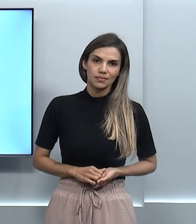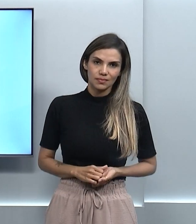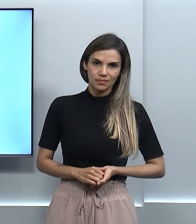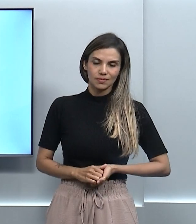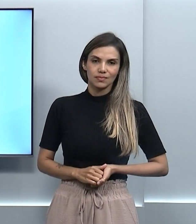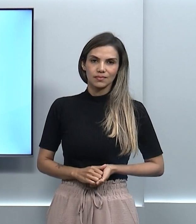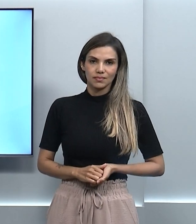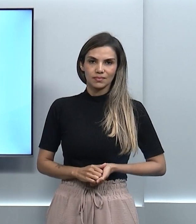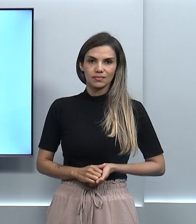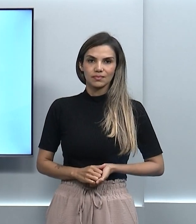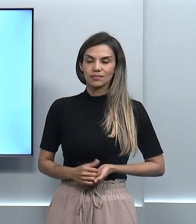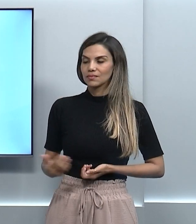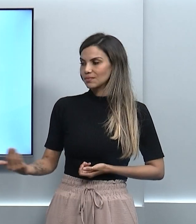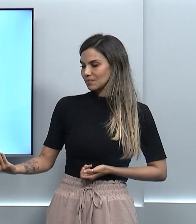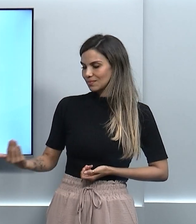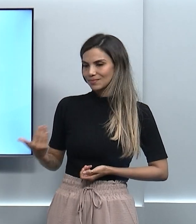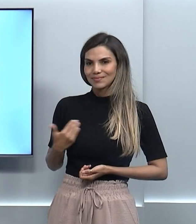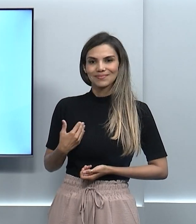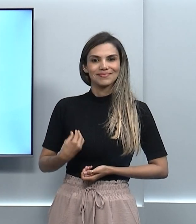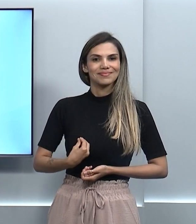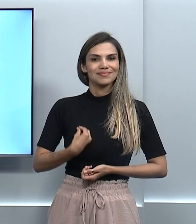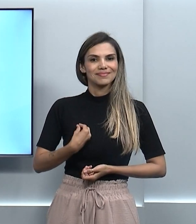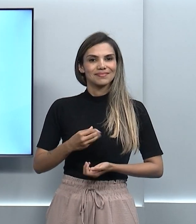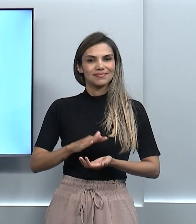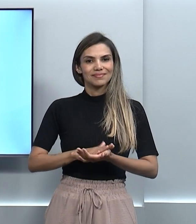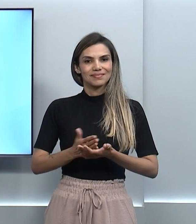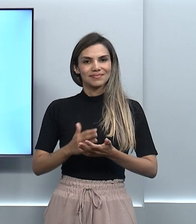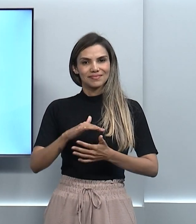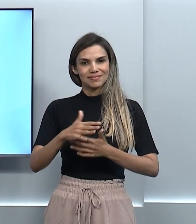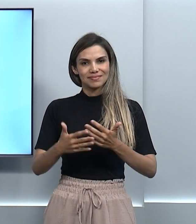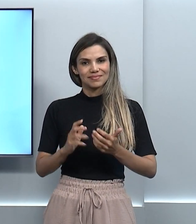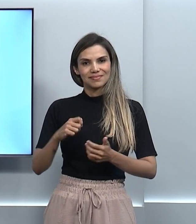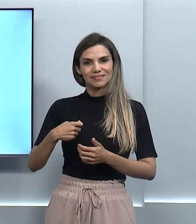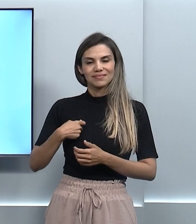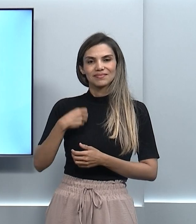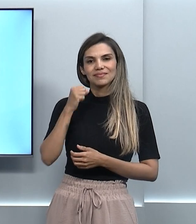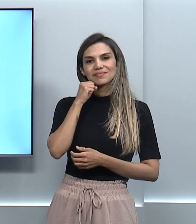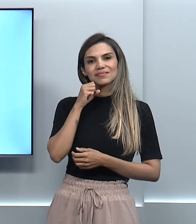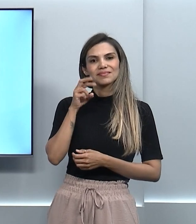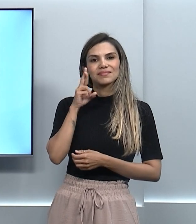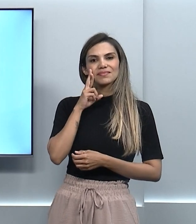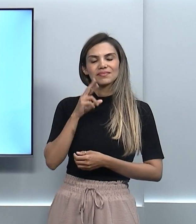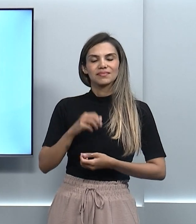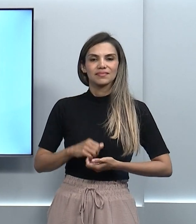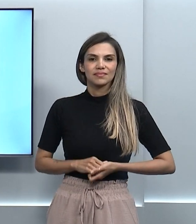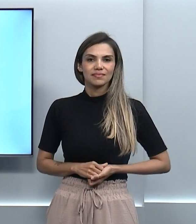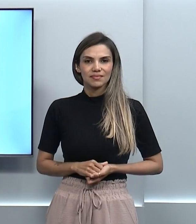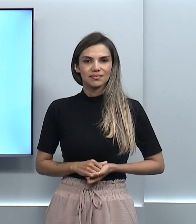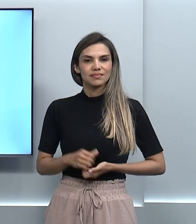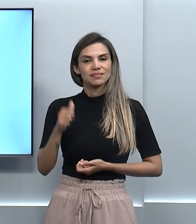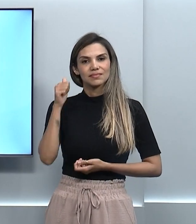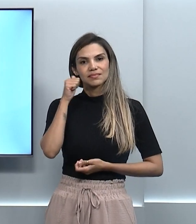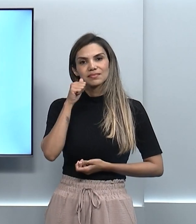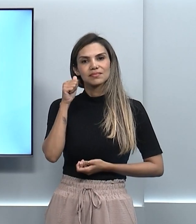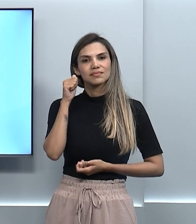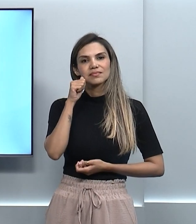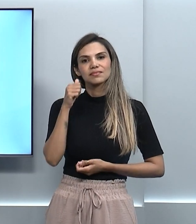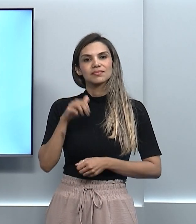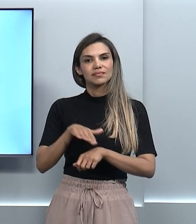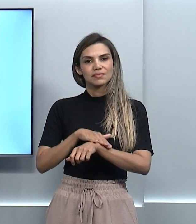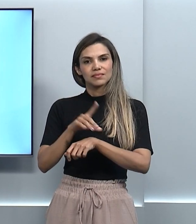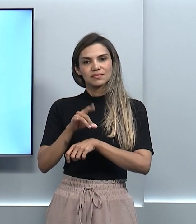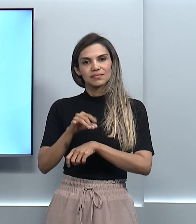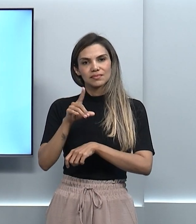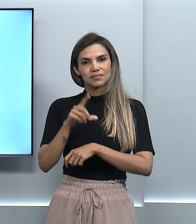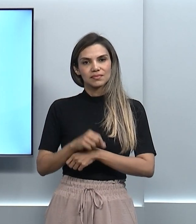ombros. Hoje ao meu lado, aqui no estúdio, está a intérprete para Libras, Sara Raquel. Ela se descreve como uma mulher de pele parda,